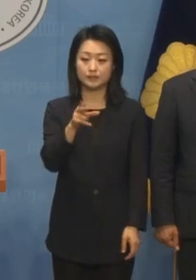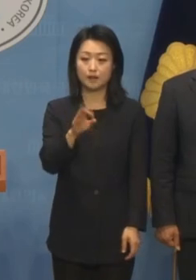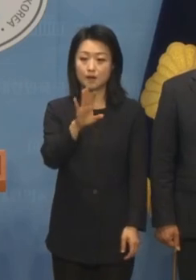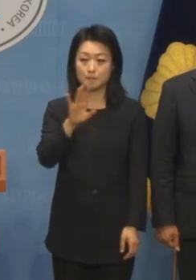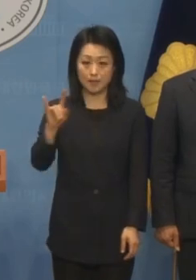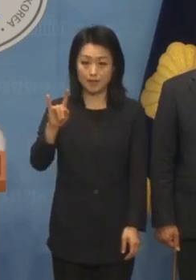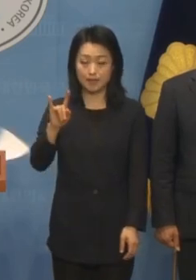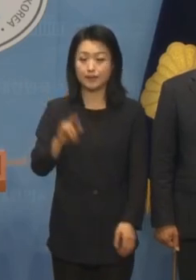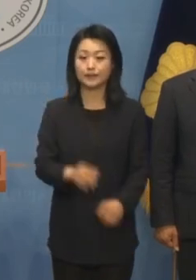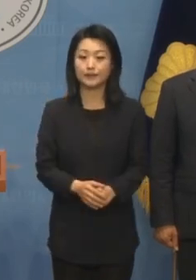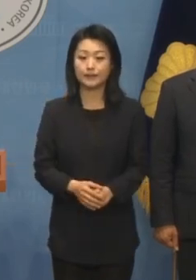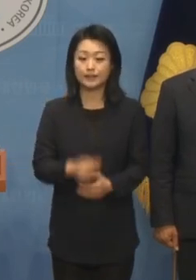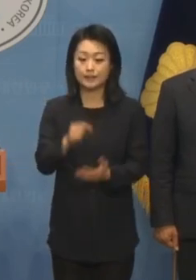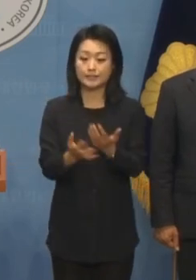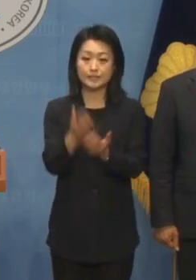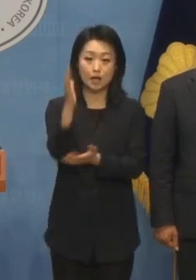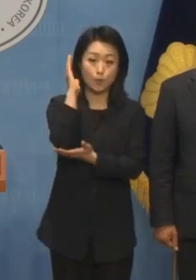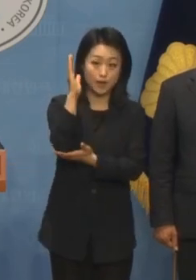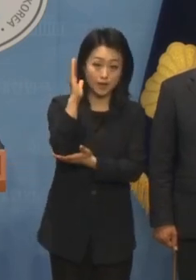그럼 지금부터 기자회견문을